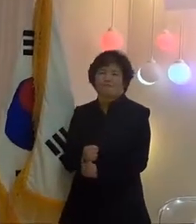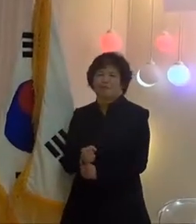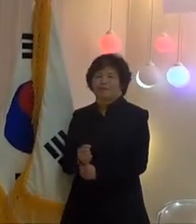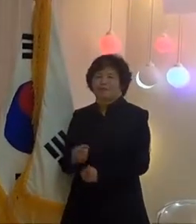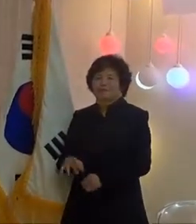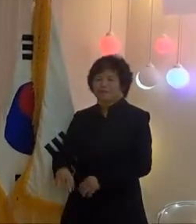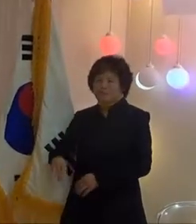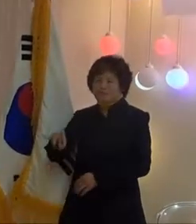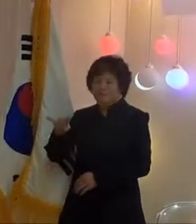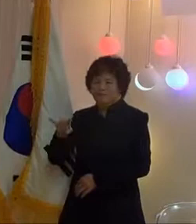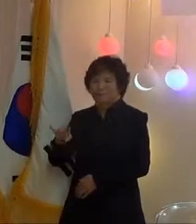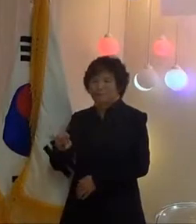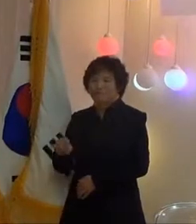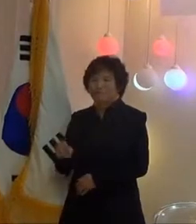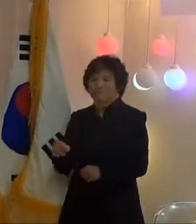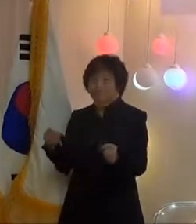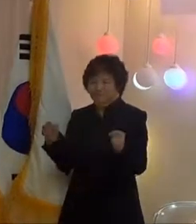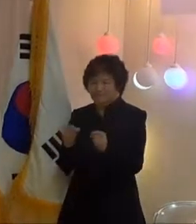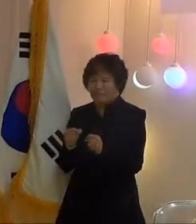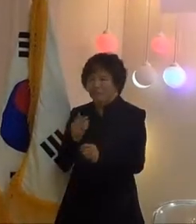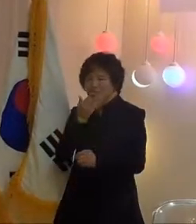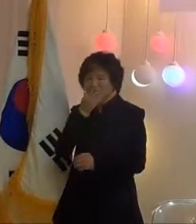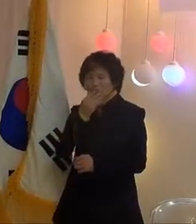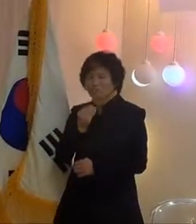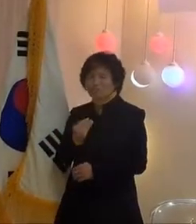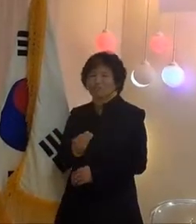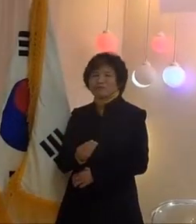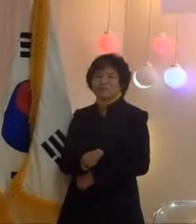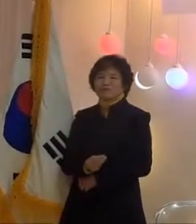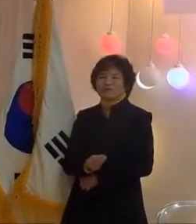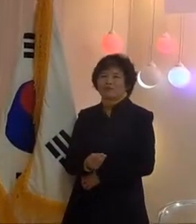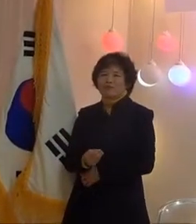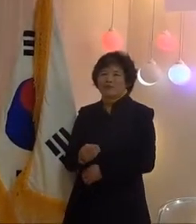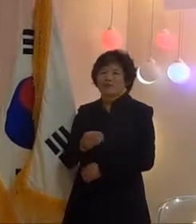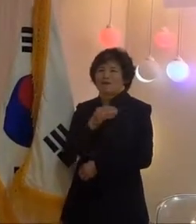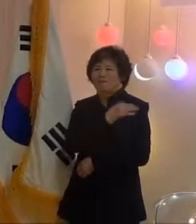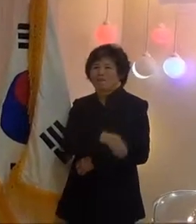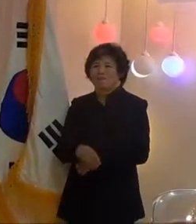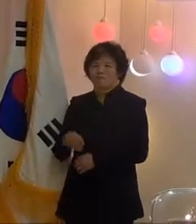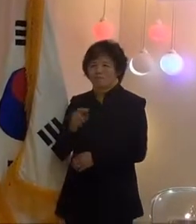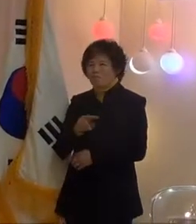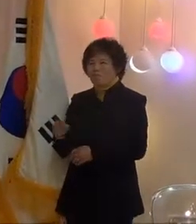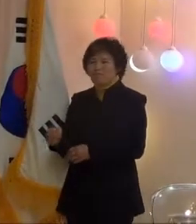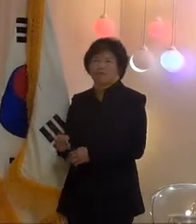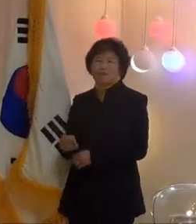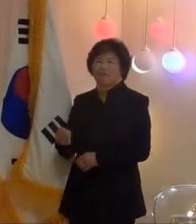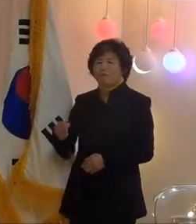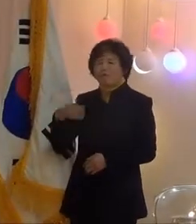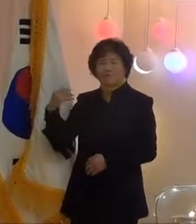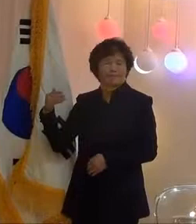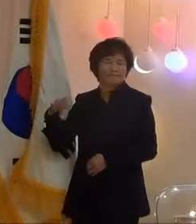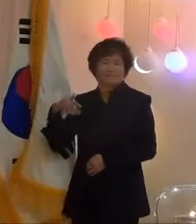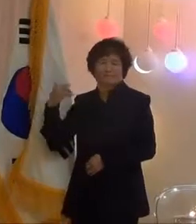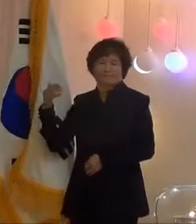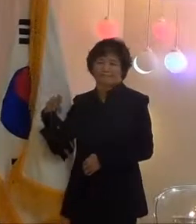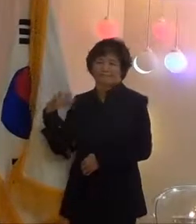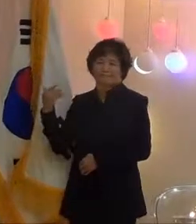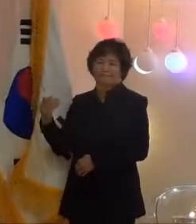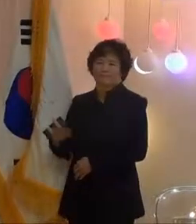난생 처음 짧은 축복에 몸둘 바를 모르리.